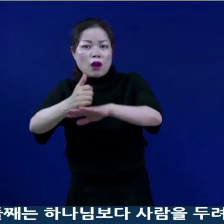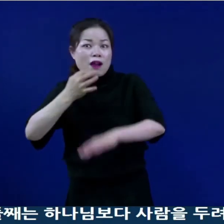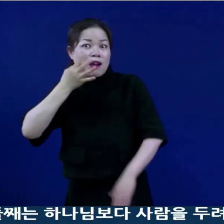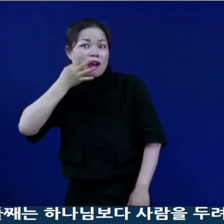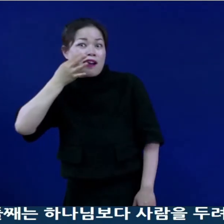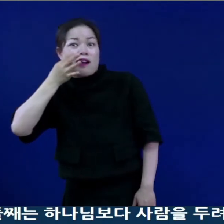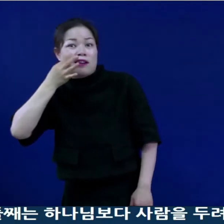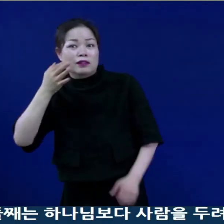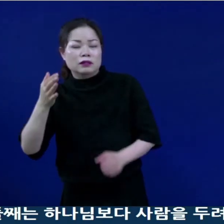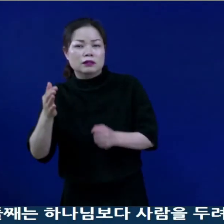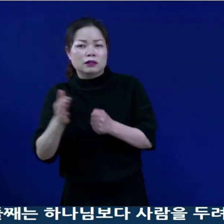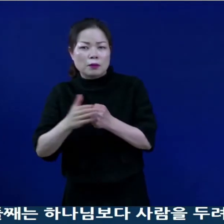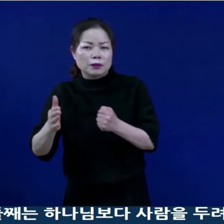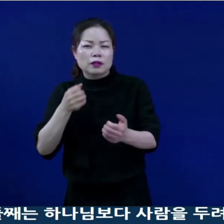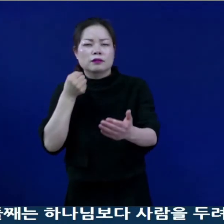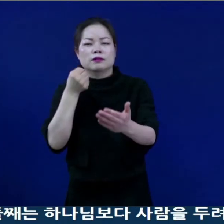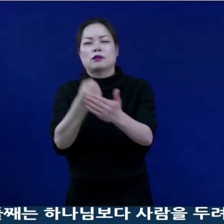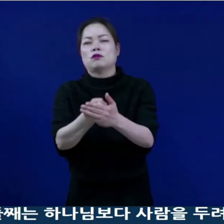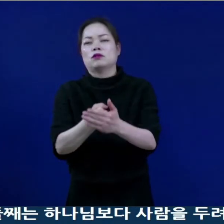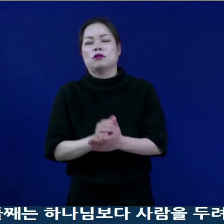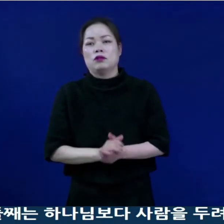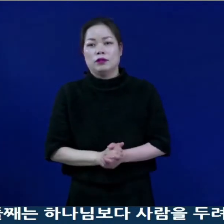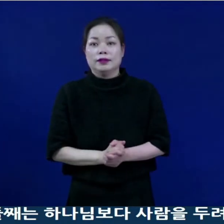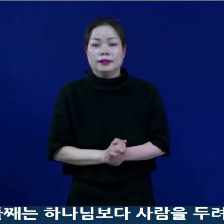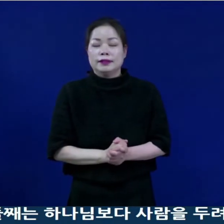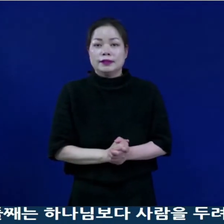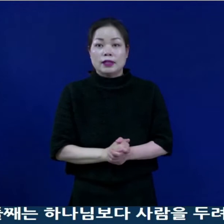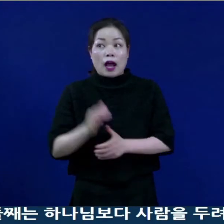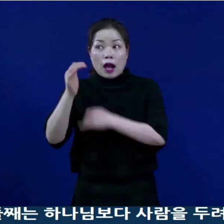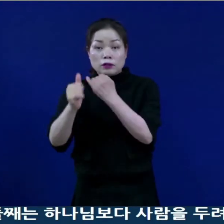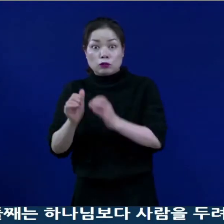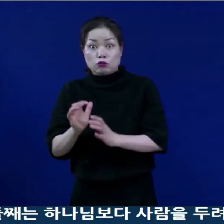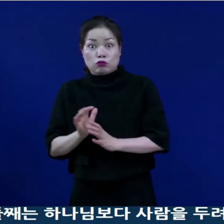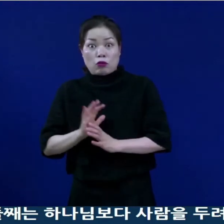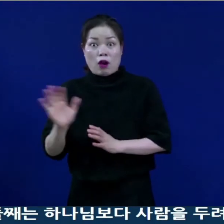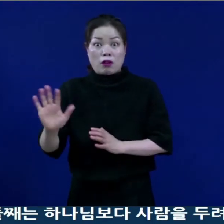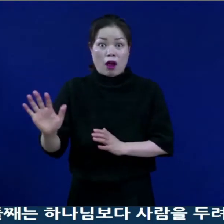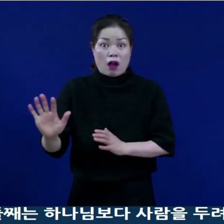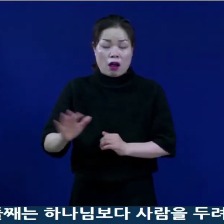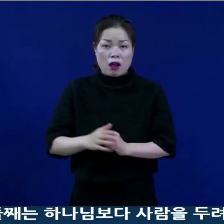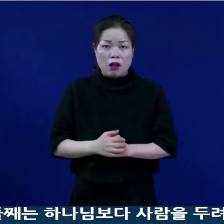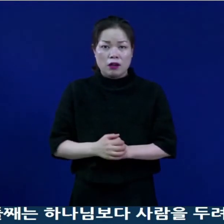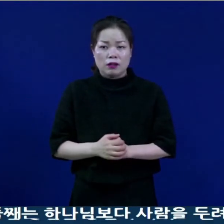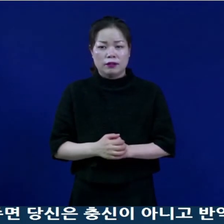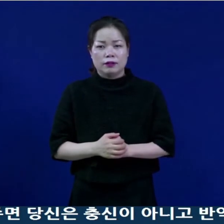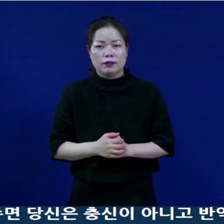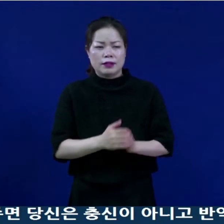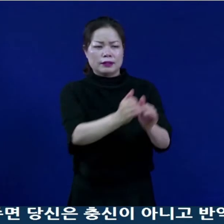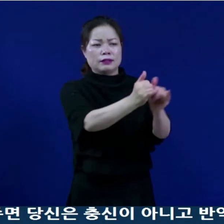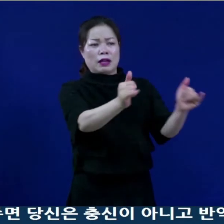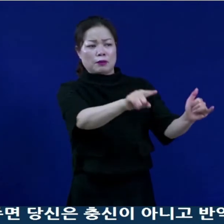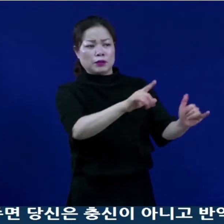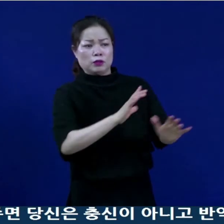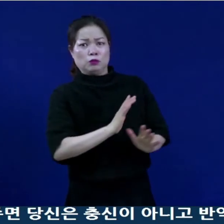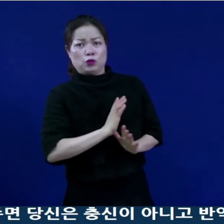영합해서 결정을 내려버립니다. 하나님을 두려워한 것이 아니라